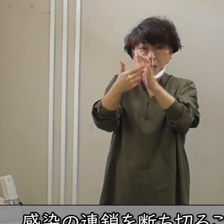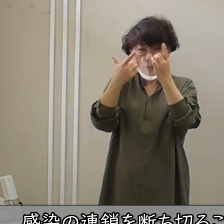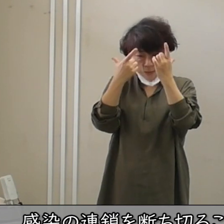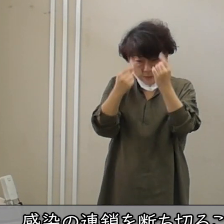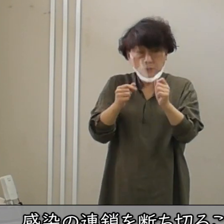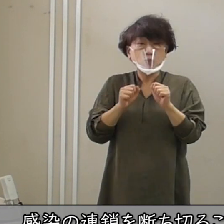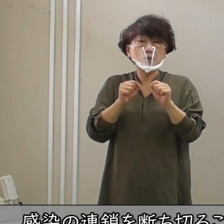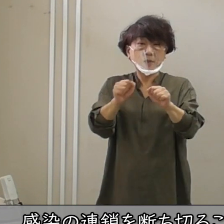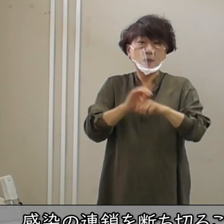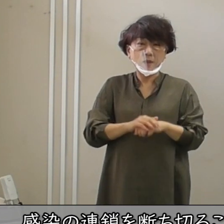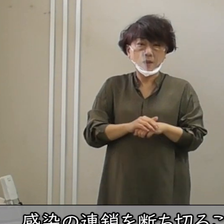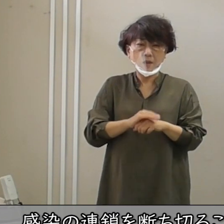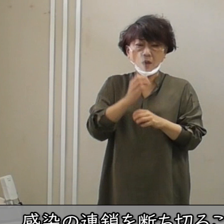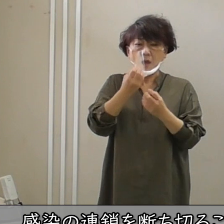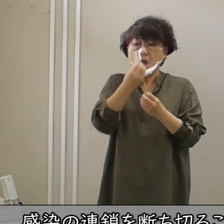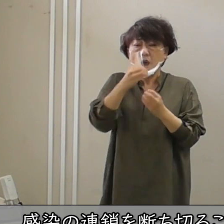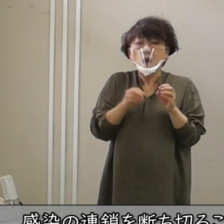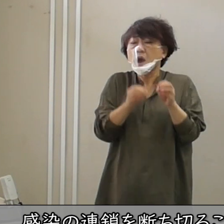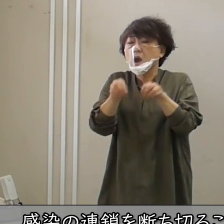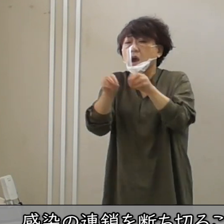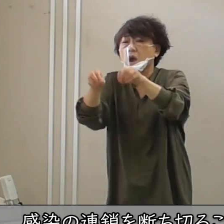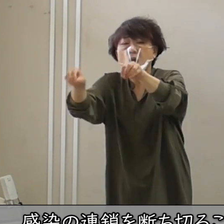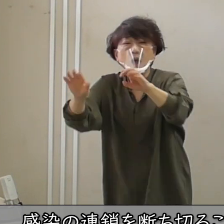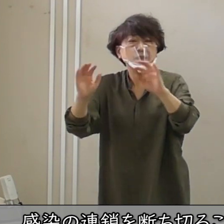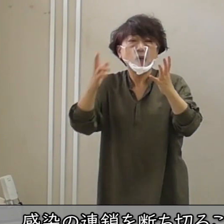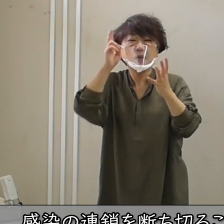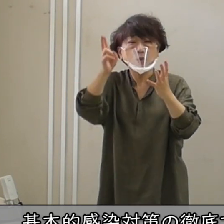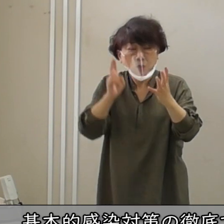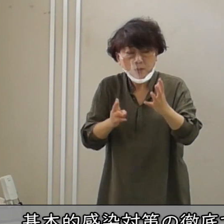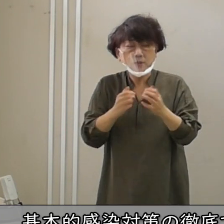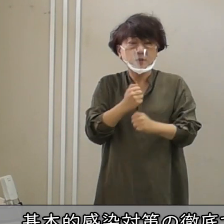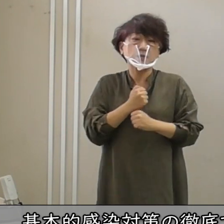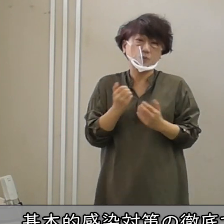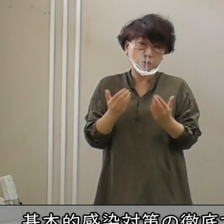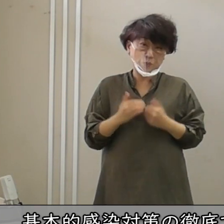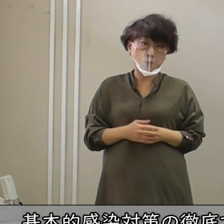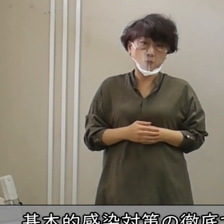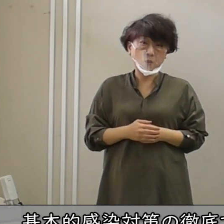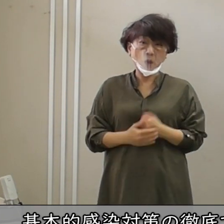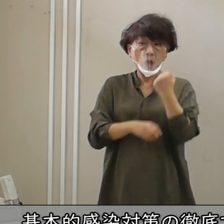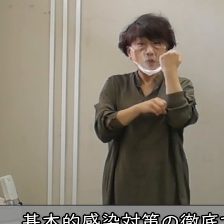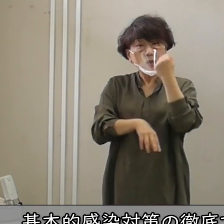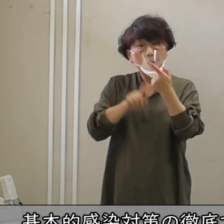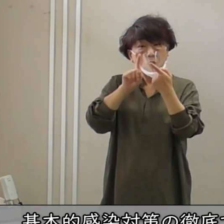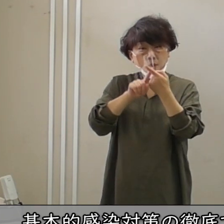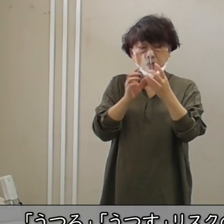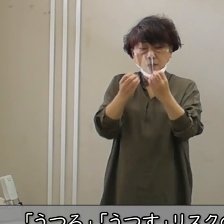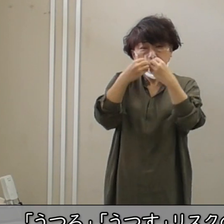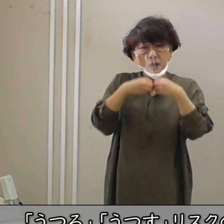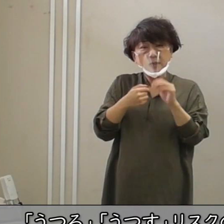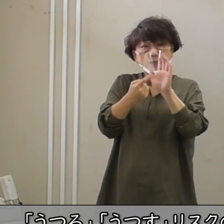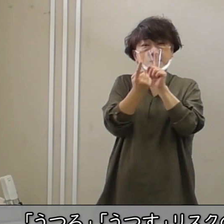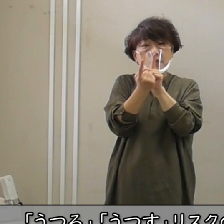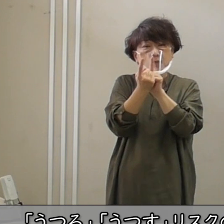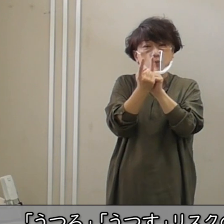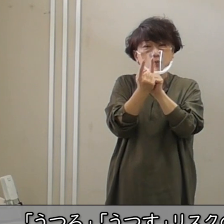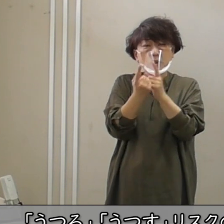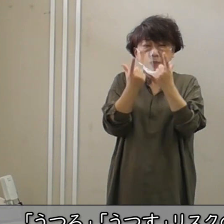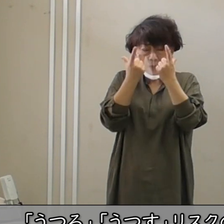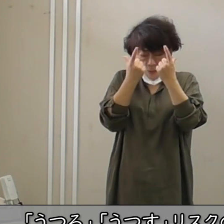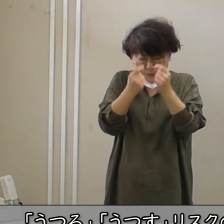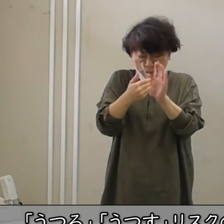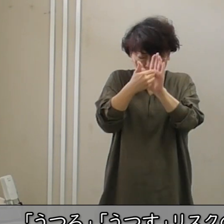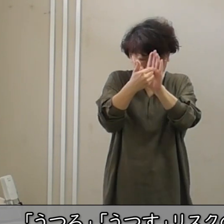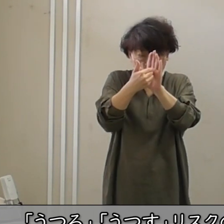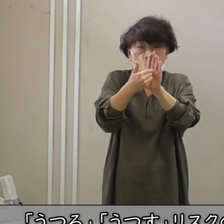感染の連鎖を断ち切ることが重要になってきております。基本的感染対策の徹底で、うつる、うつすリ